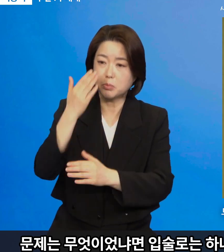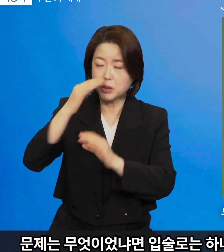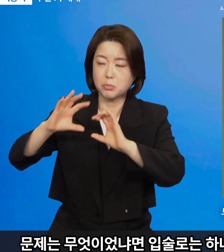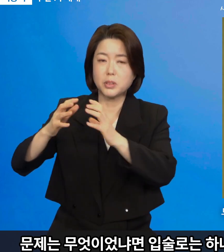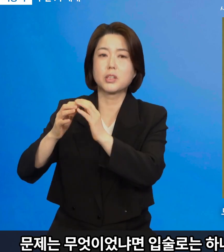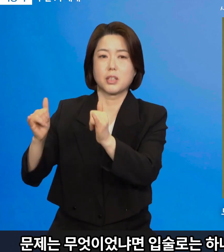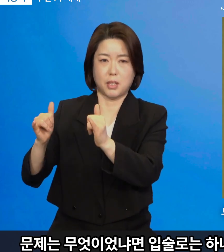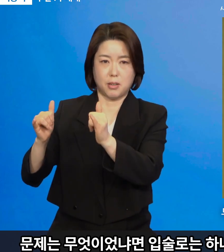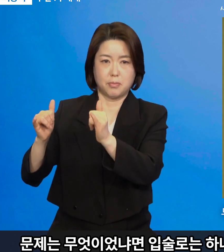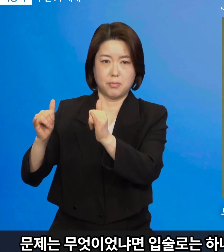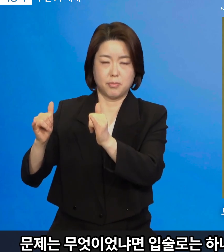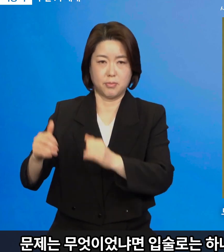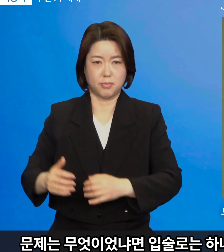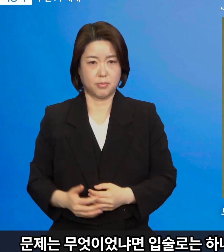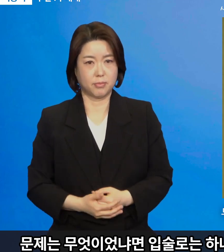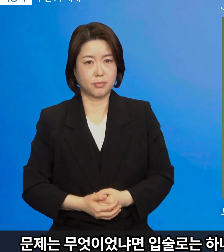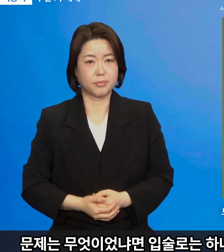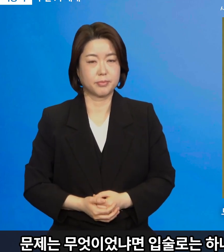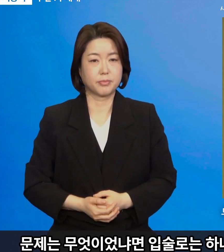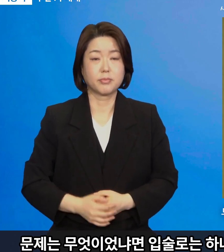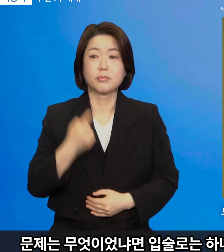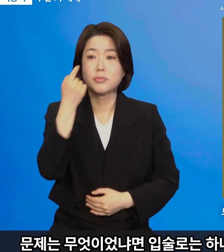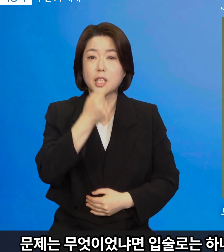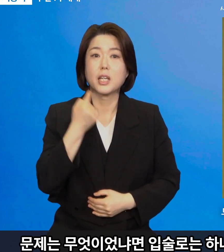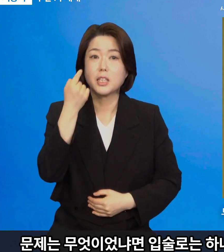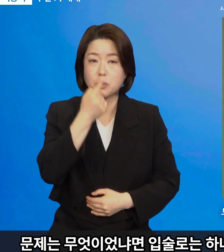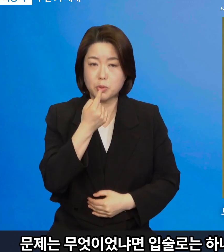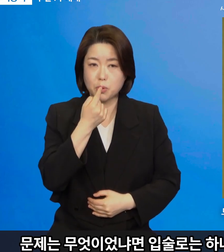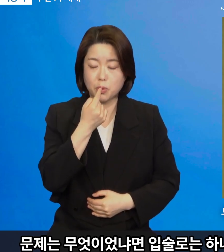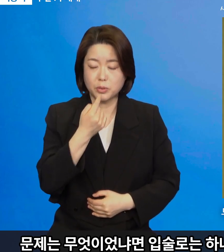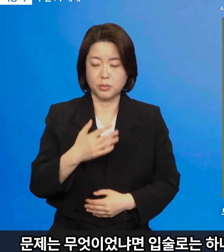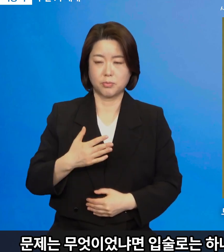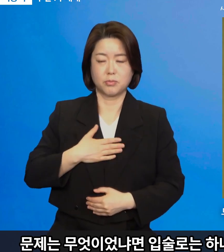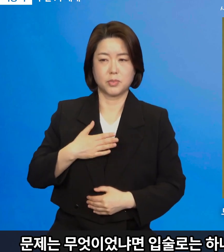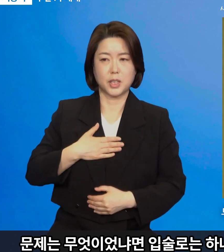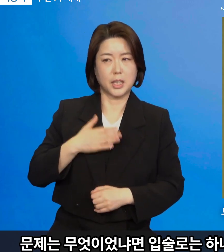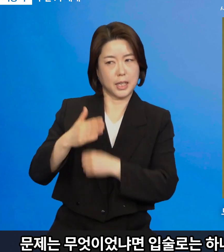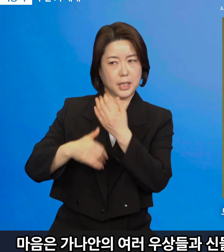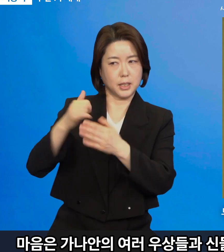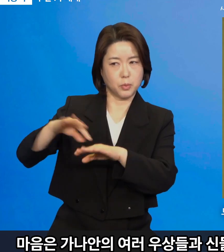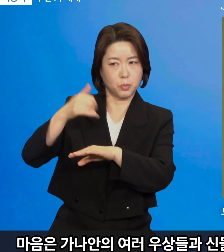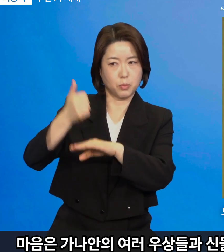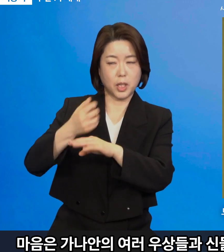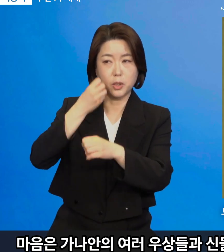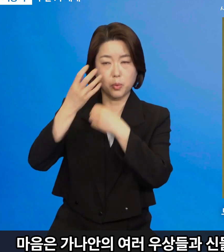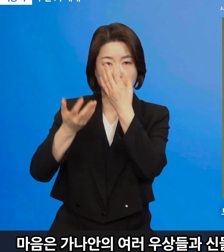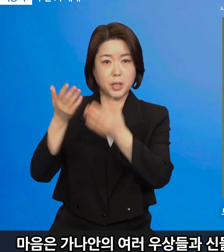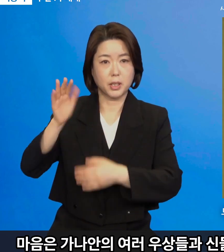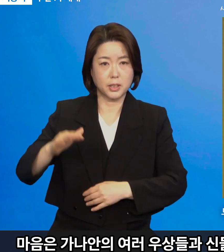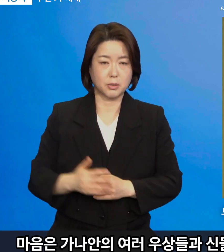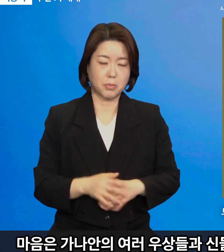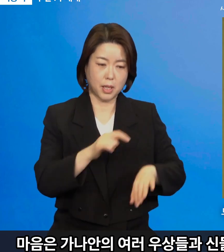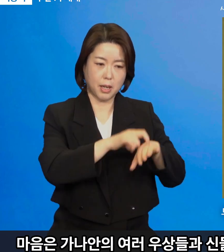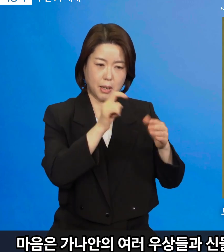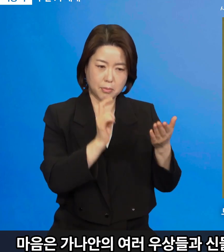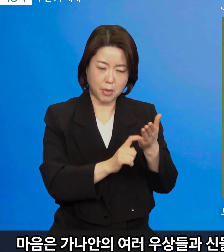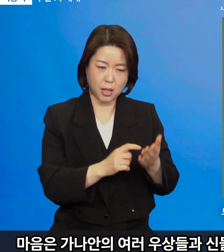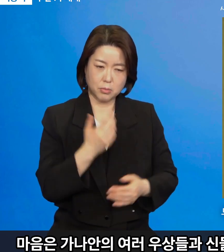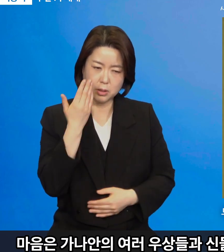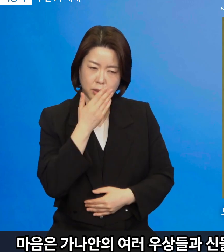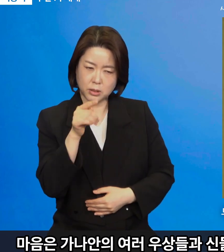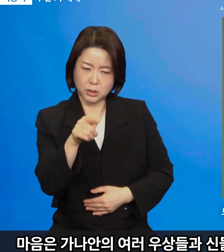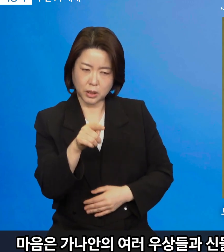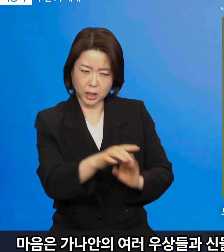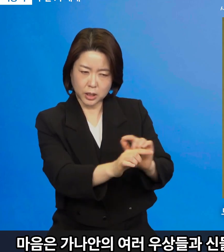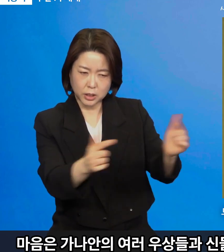무엇이었냐면 입술로는 하나님만이 나의 왕이라고 고백하지만 마음은 가나안의